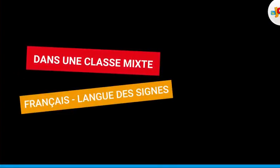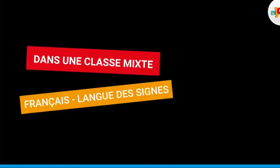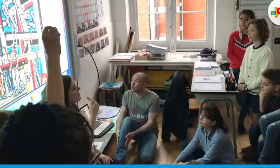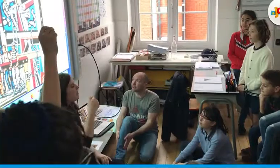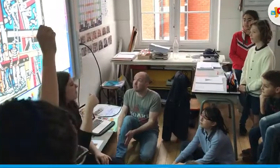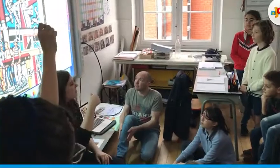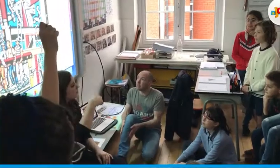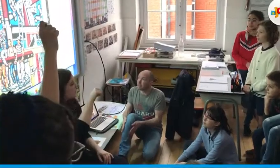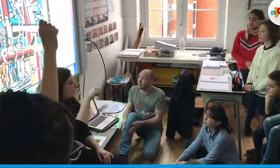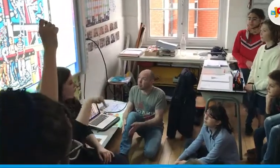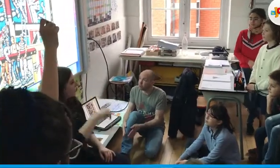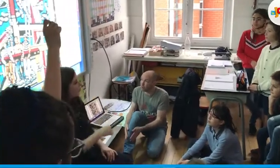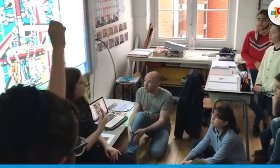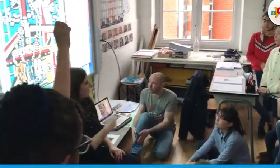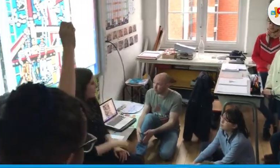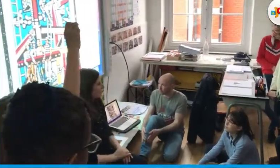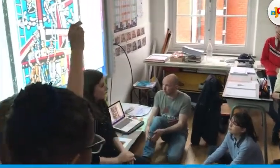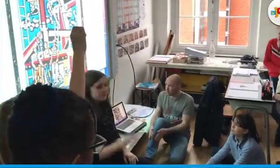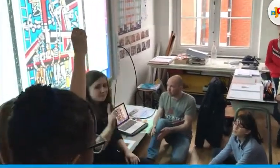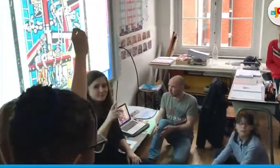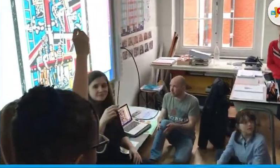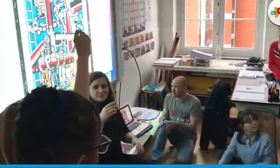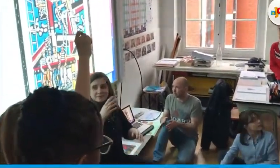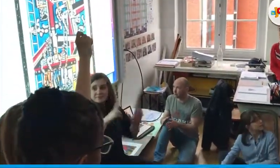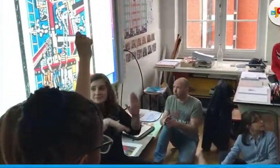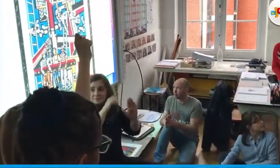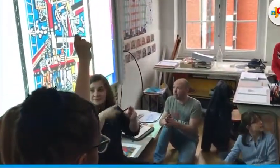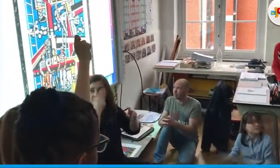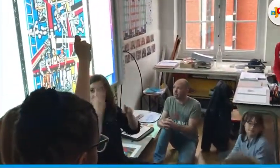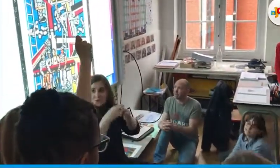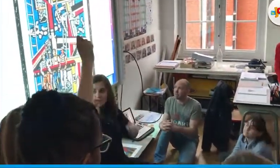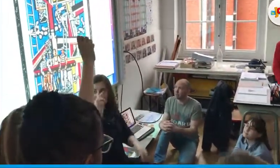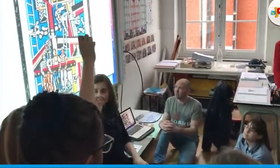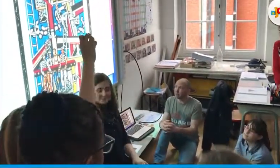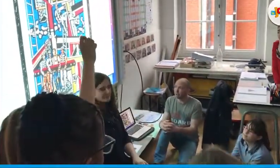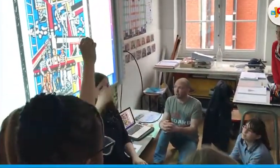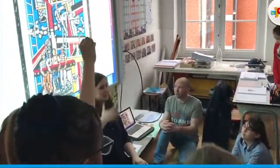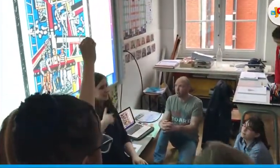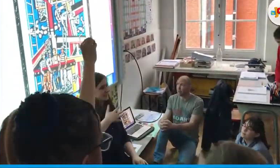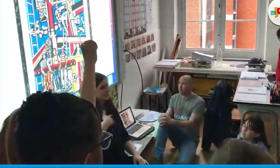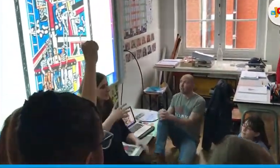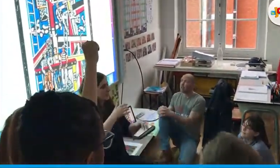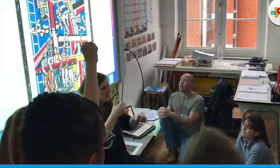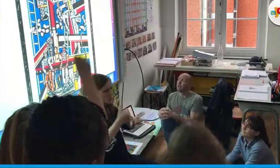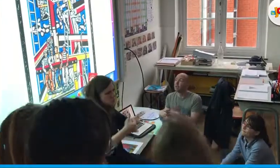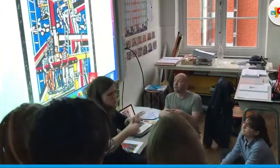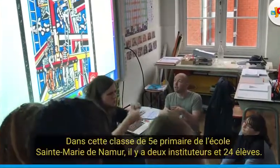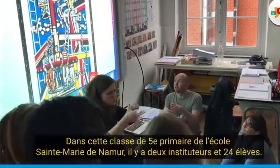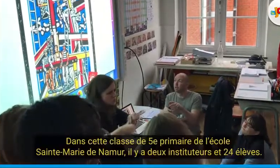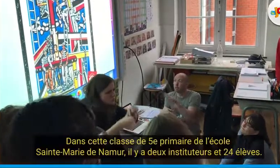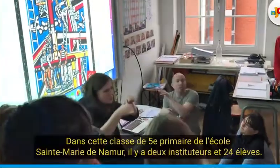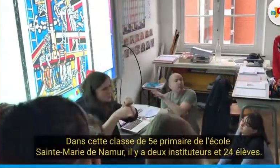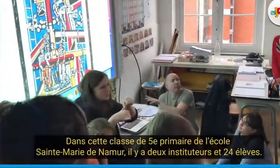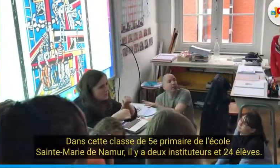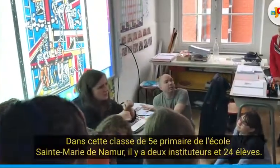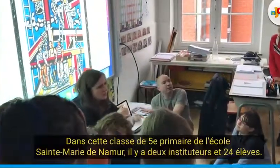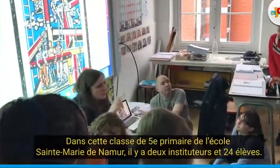Donc ce tableau s'appelle les constructeurs et en fait pourquoi est-ce que le peintre a peint ce tableau ? Parce qu'on est en 1950,